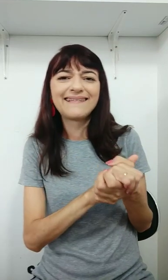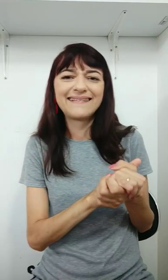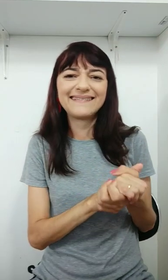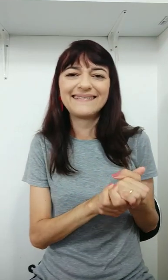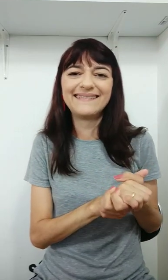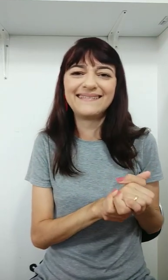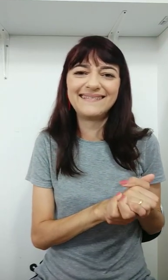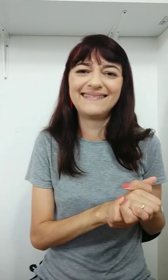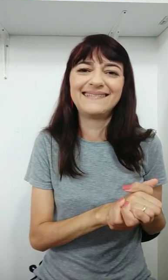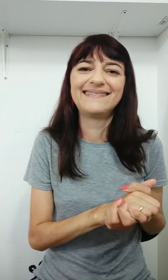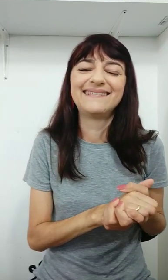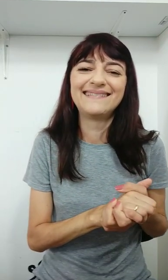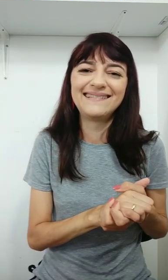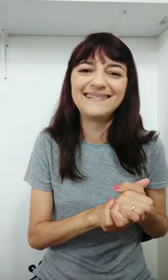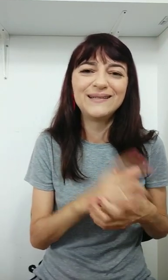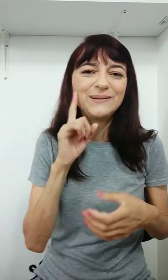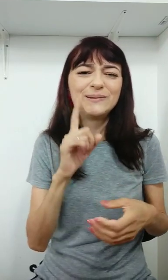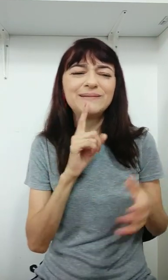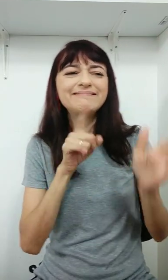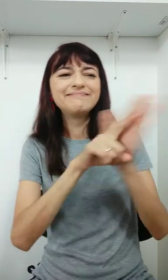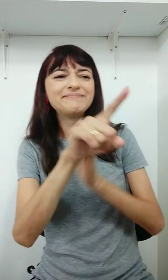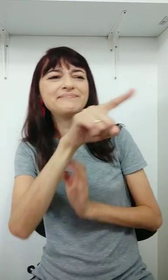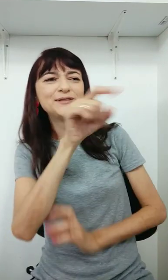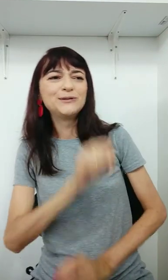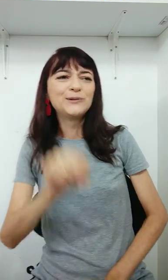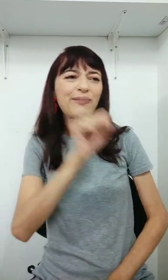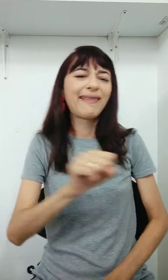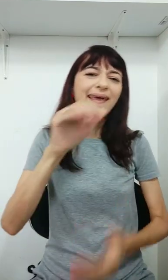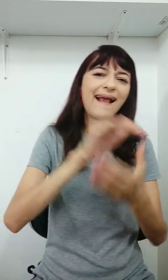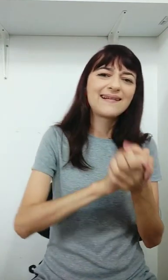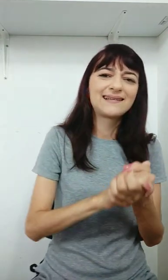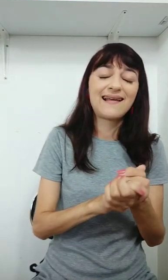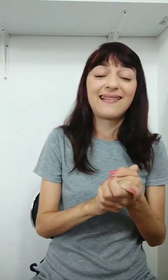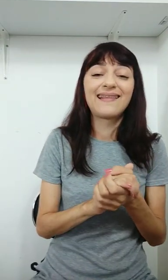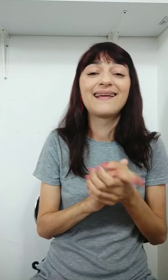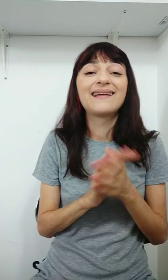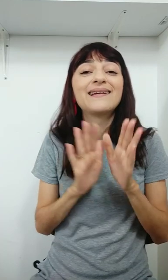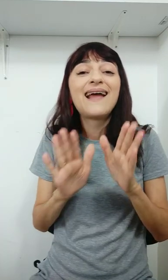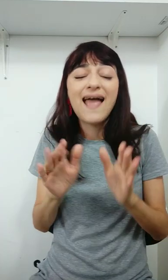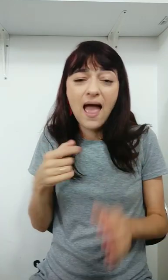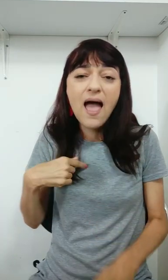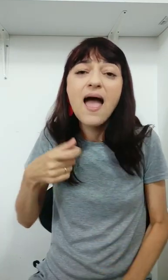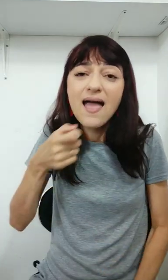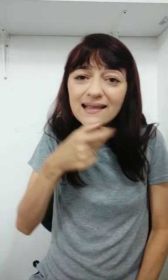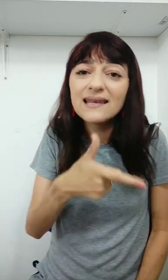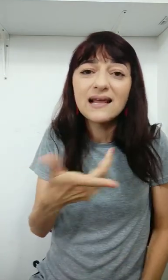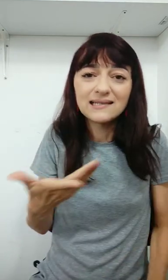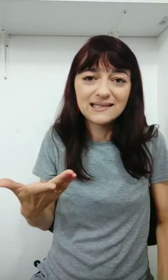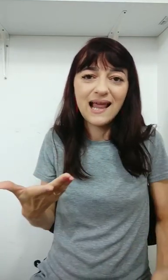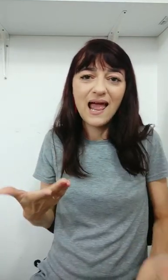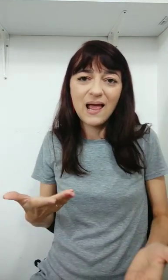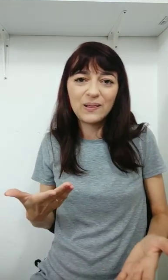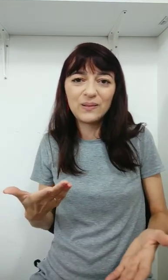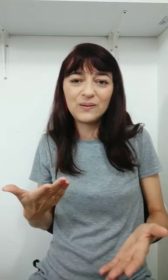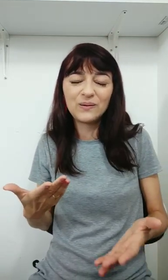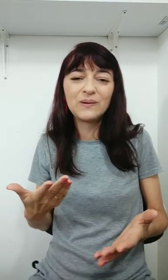Às vezes é até engraçado, né, gente? Que às vezes nós estamos ali no ambiente de aula, um surdo pergunta ali, né? Os meus alunos já falaram